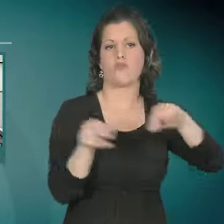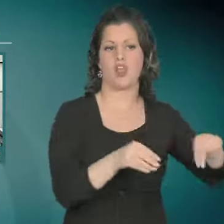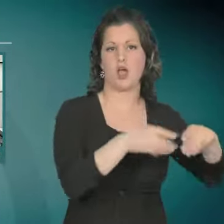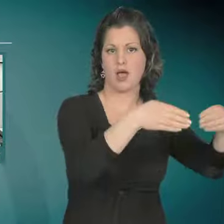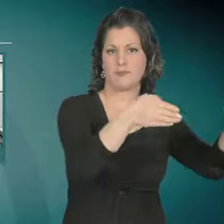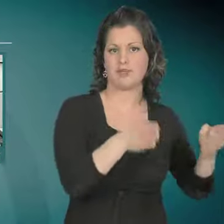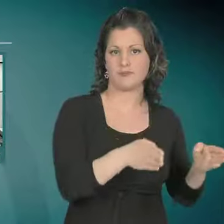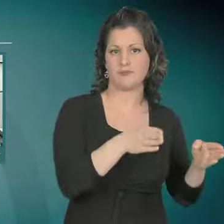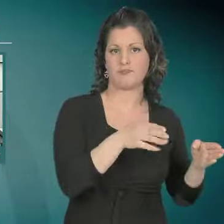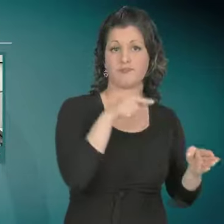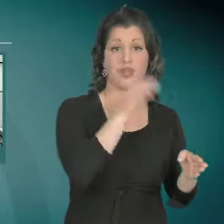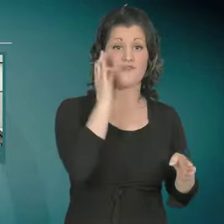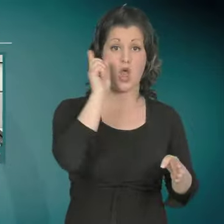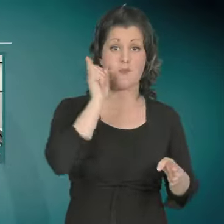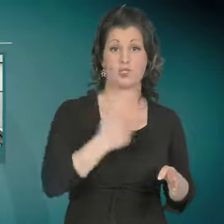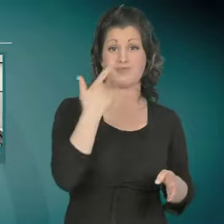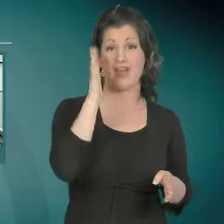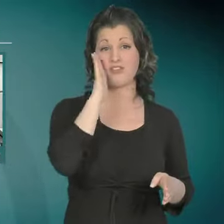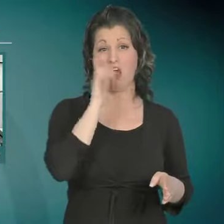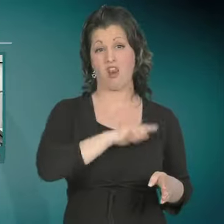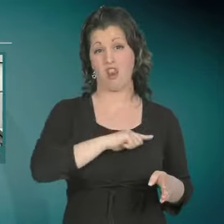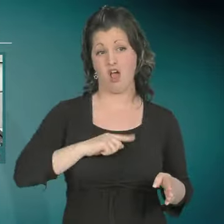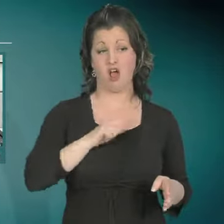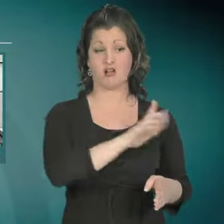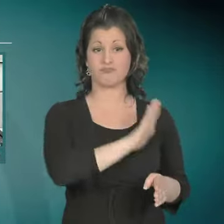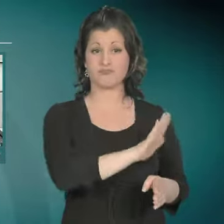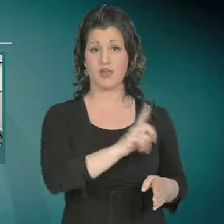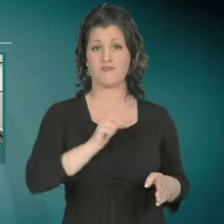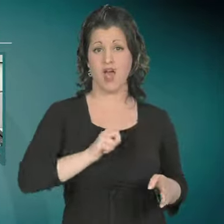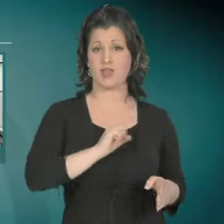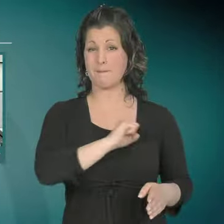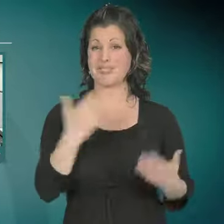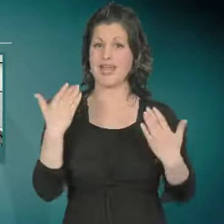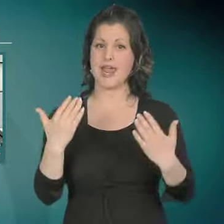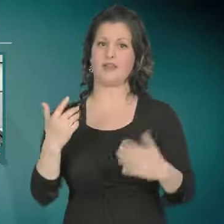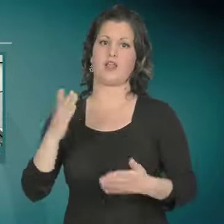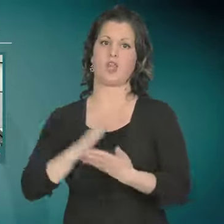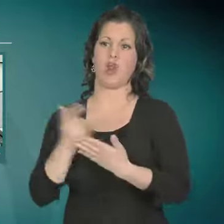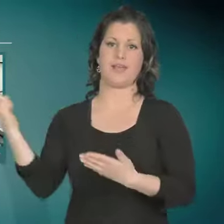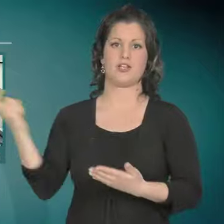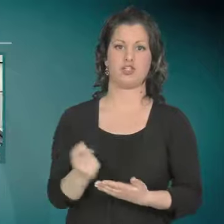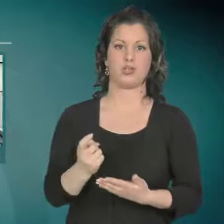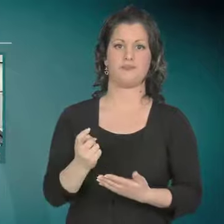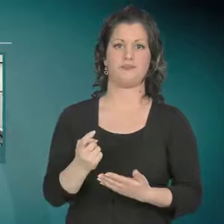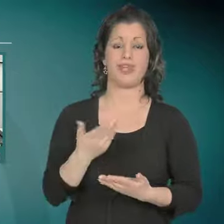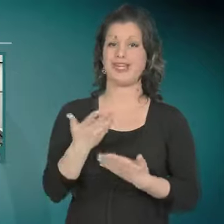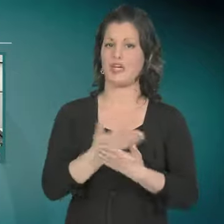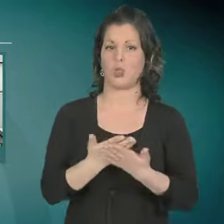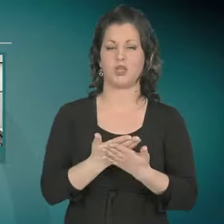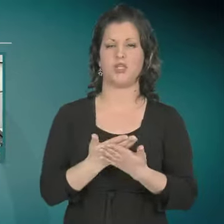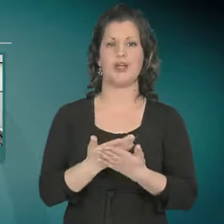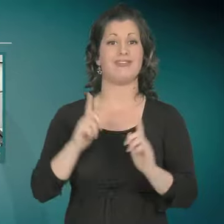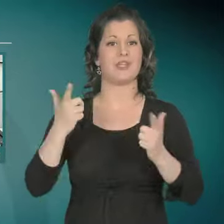Die Frau wurde während 2 Tagen nicht behandelt, bis ein Dolmetscher organisiert wurde. Niemand wollte